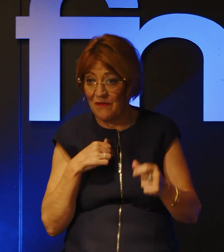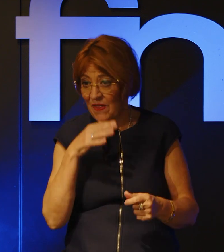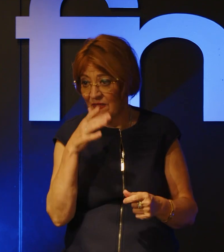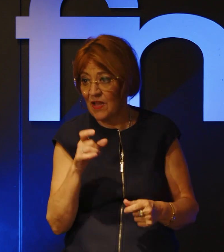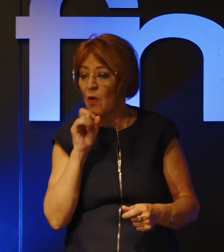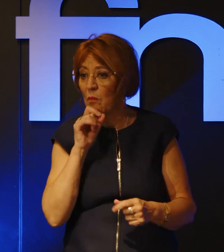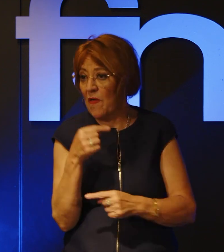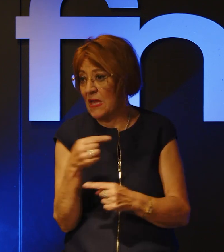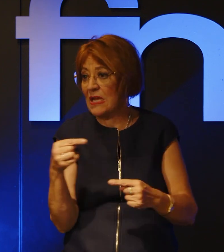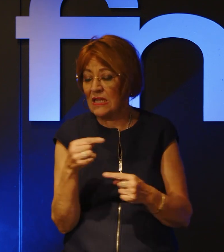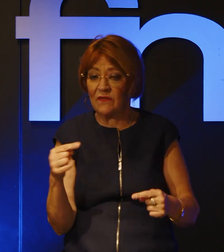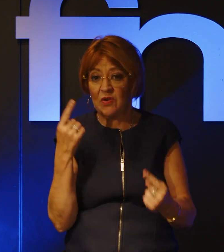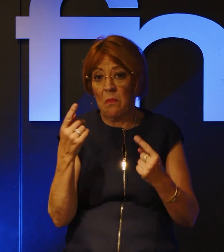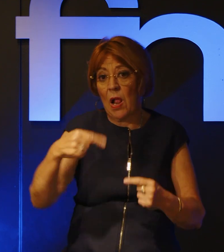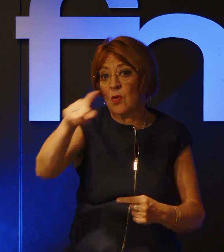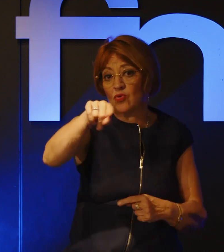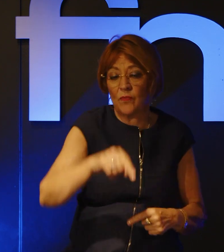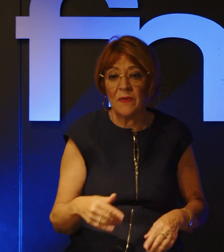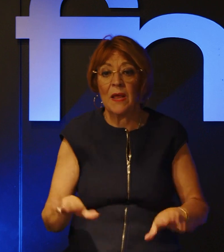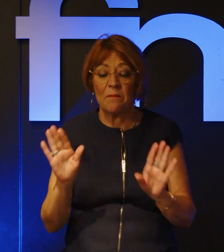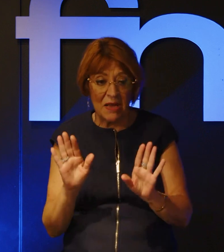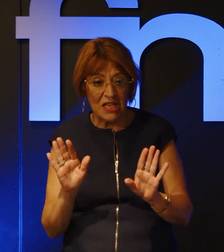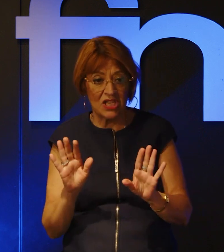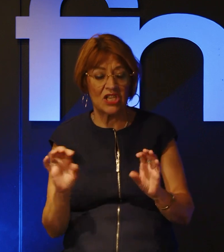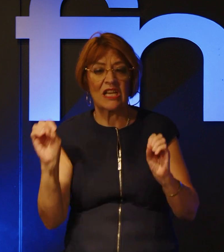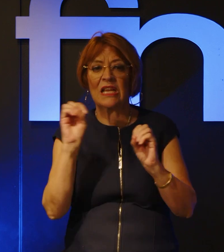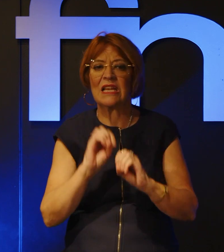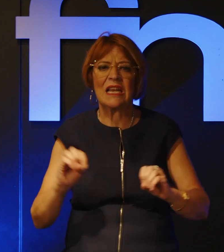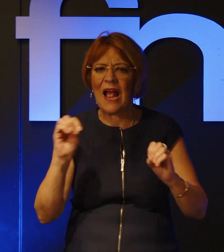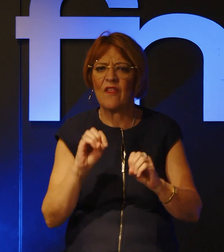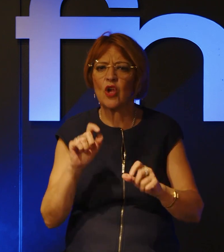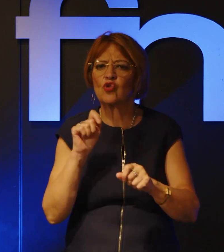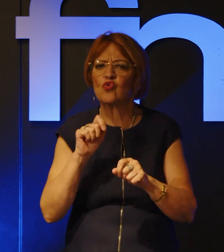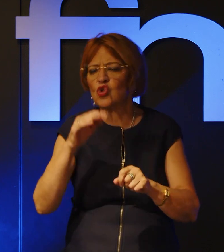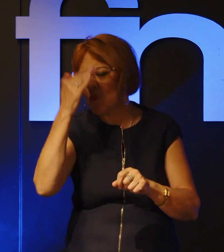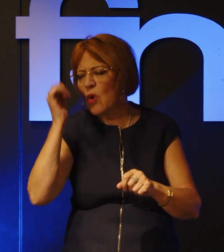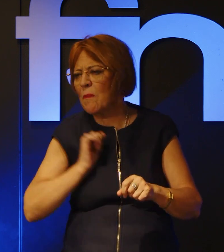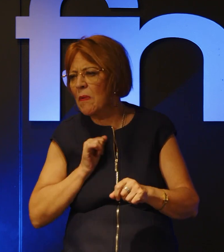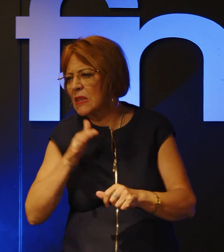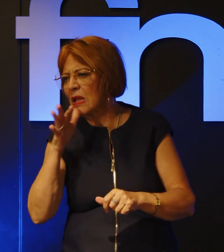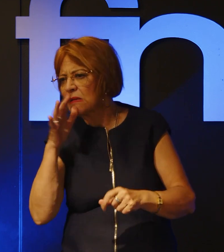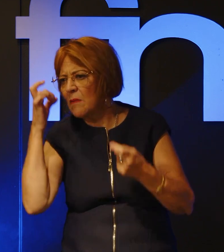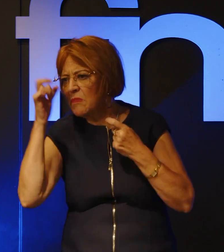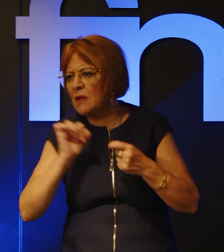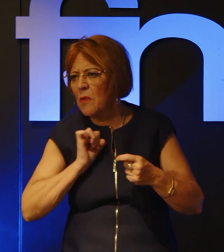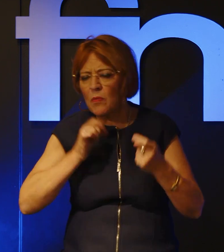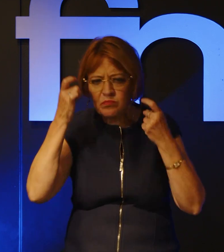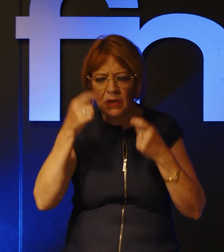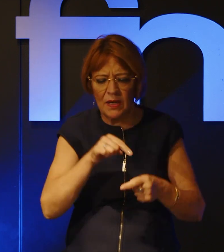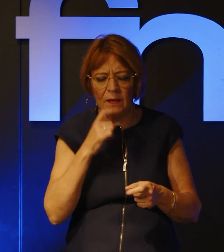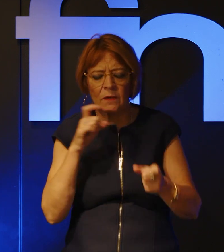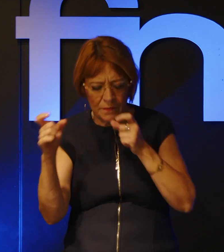usar podem ser gatilhos para alguns mas sem juízos Morais de valor da minha parte quando as digo porque